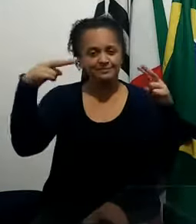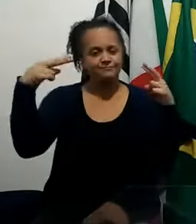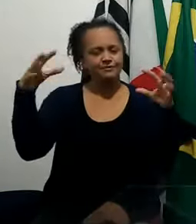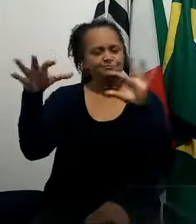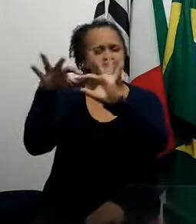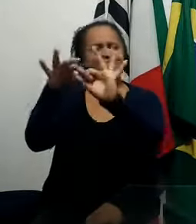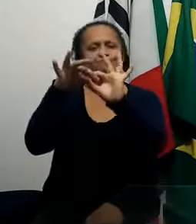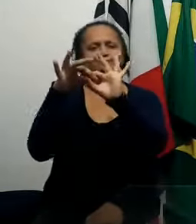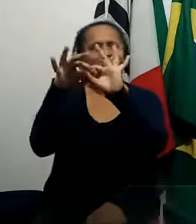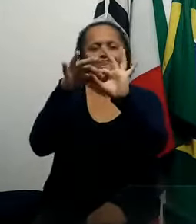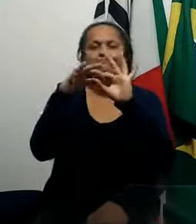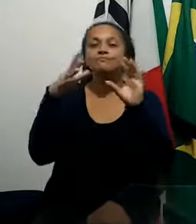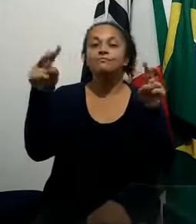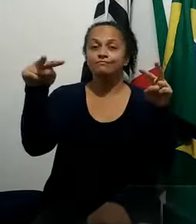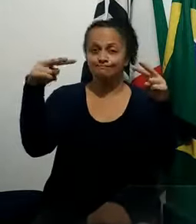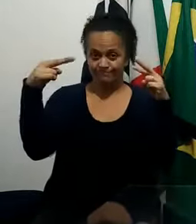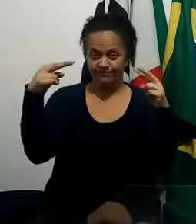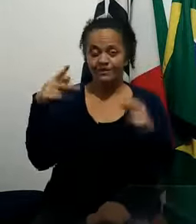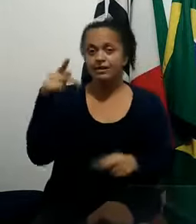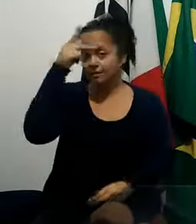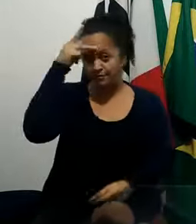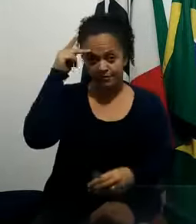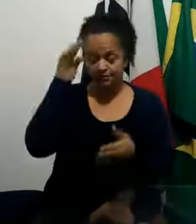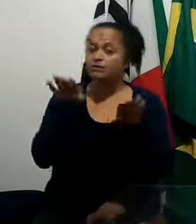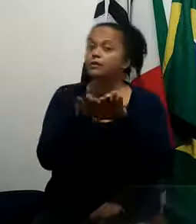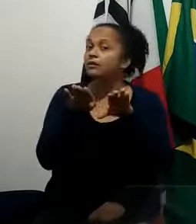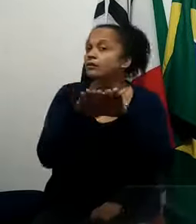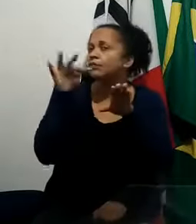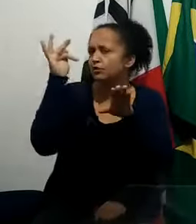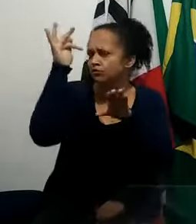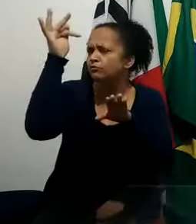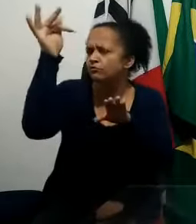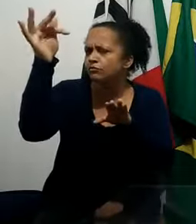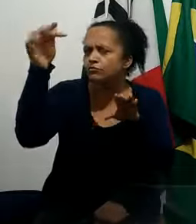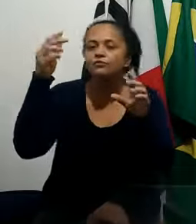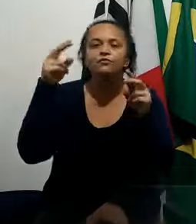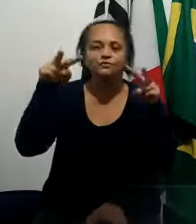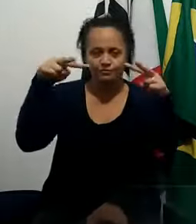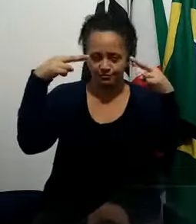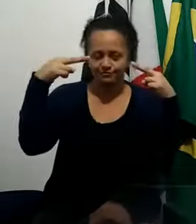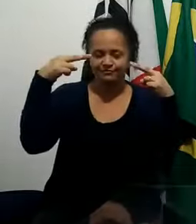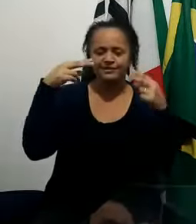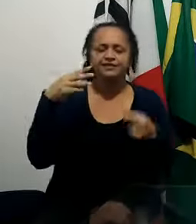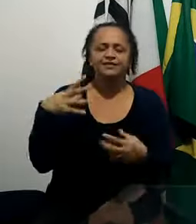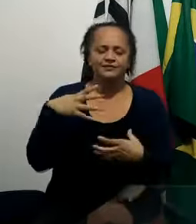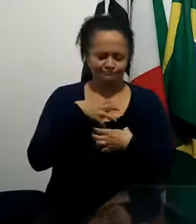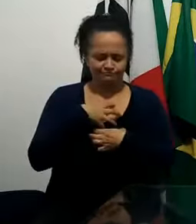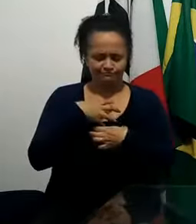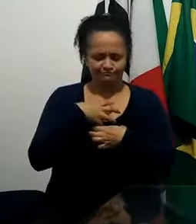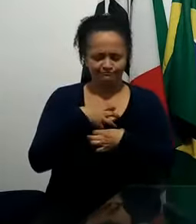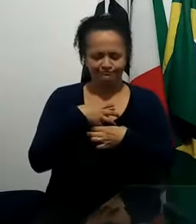nos assistindo e aqueles que irão assistir posteriormente, sejam